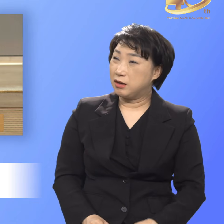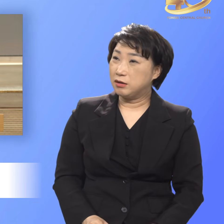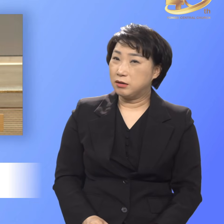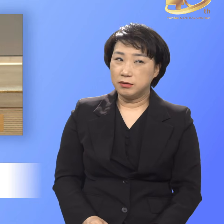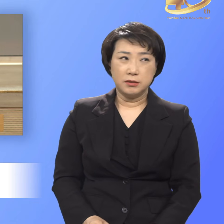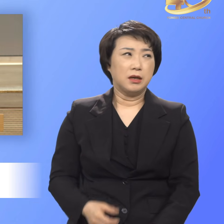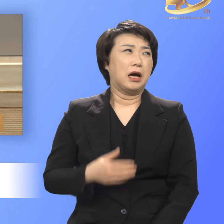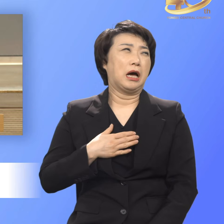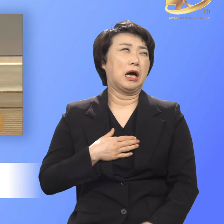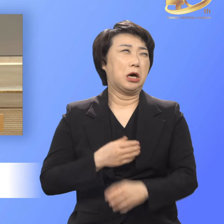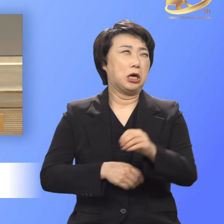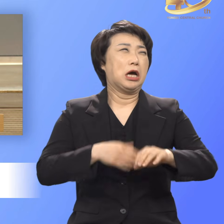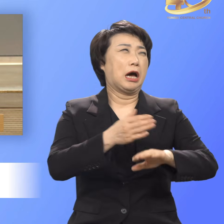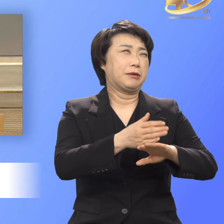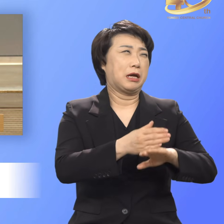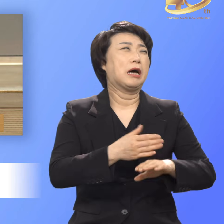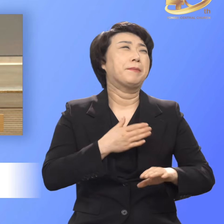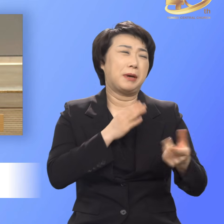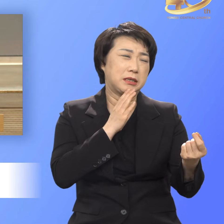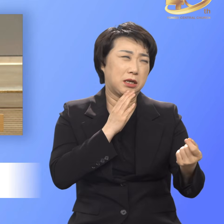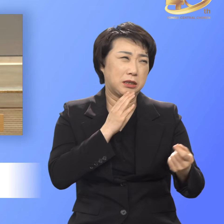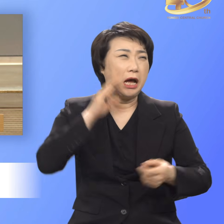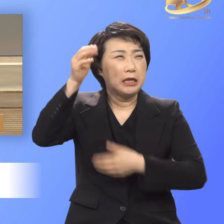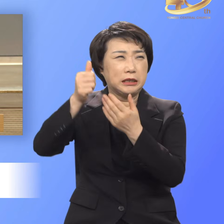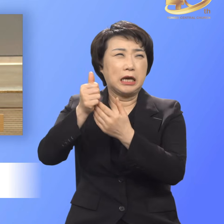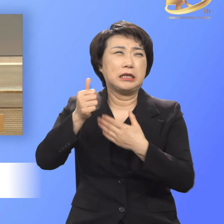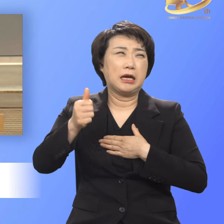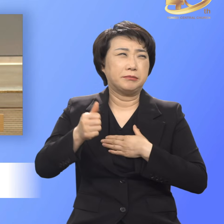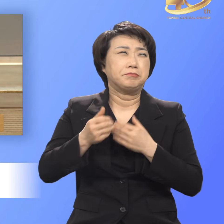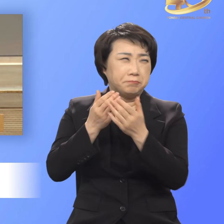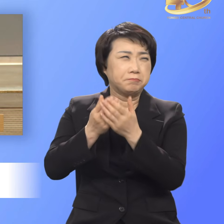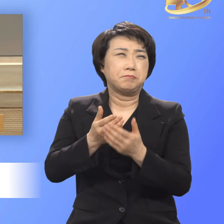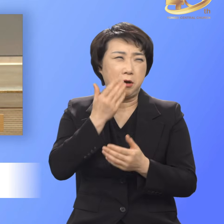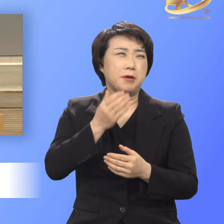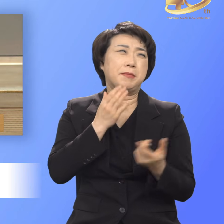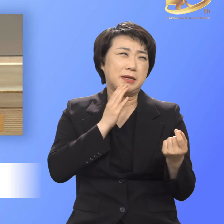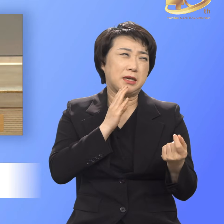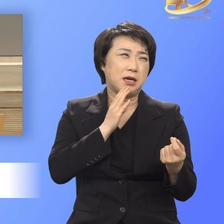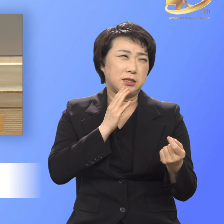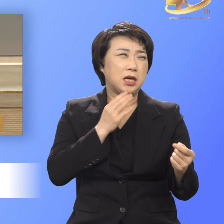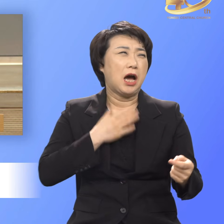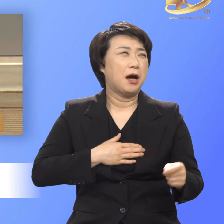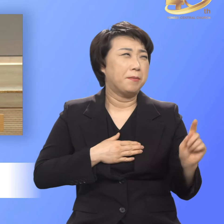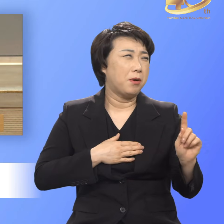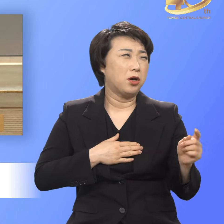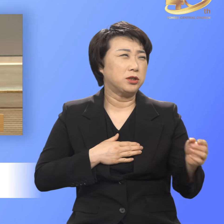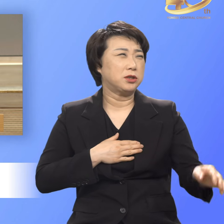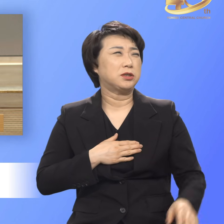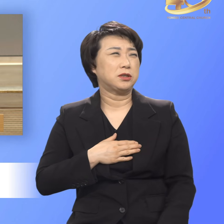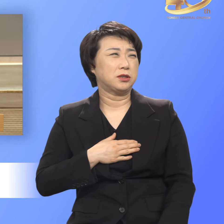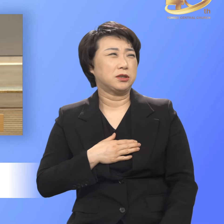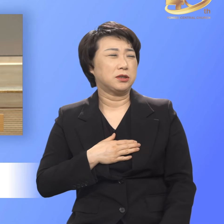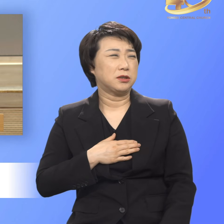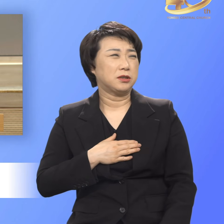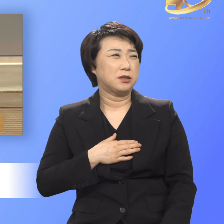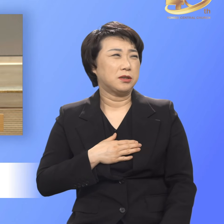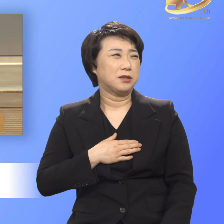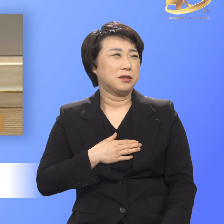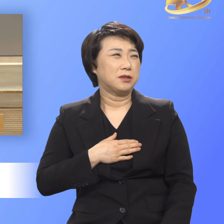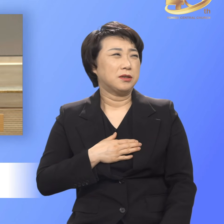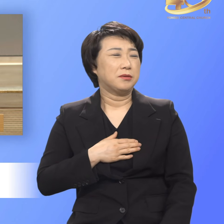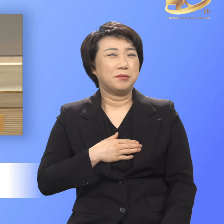야, 감사하다. 나는 원래 하나님께 빌어먹는데 어떻게 알았냐 네가? 그럼 뭐라고